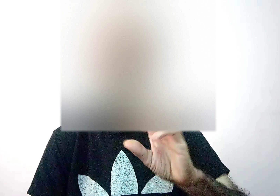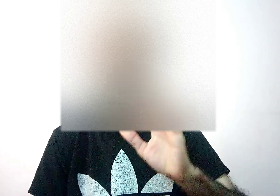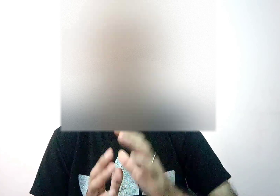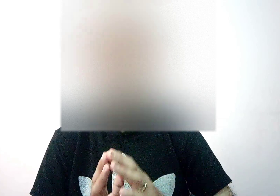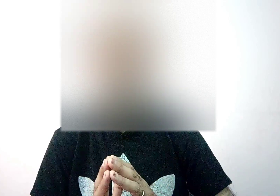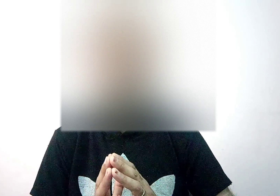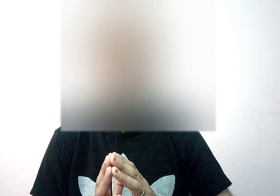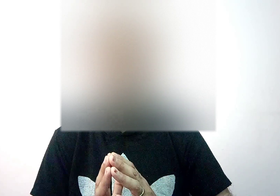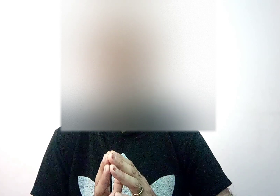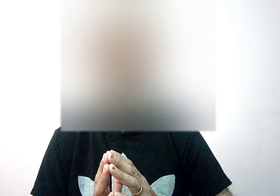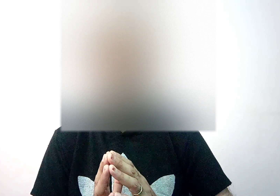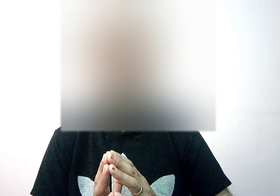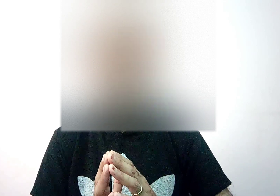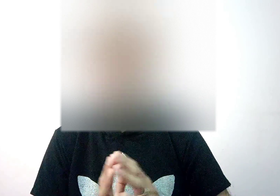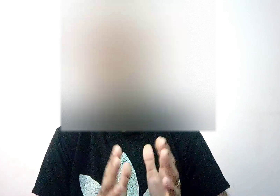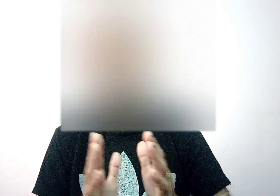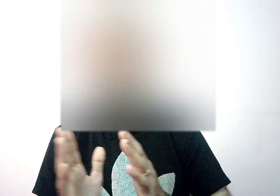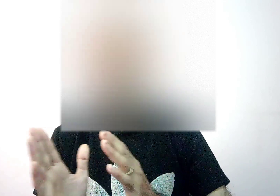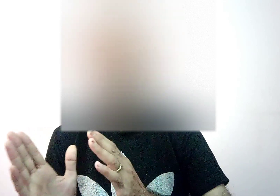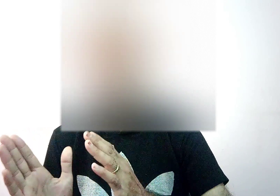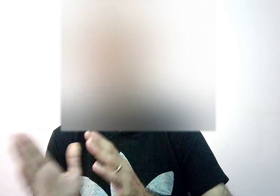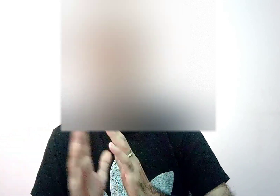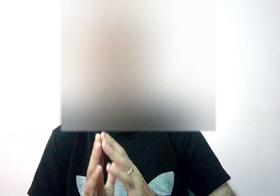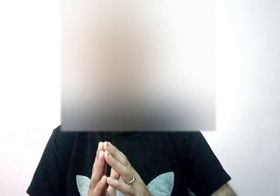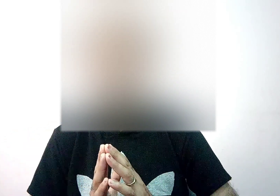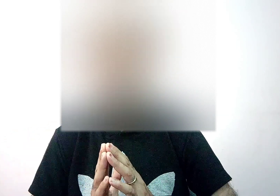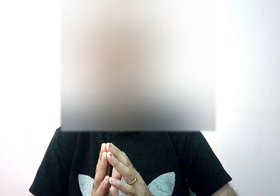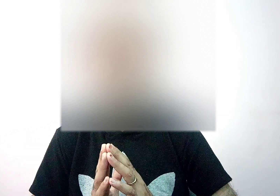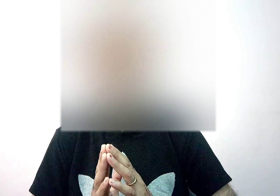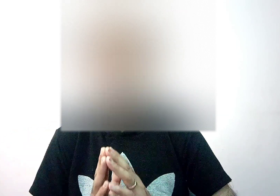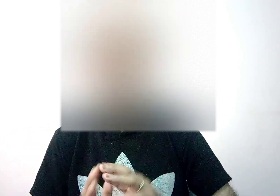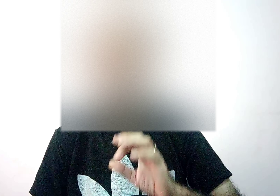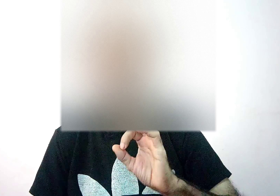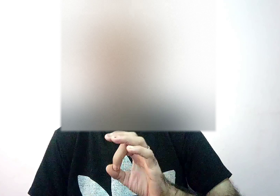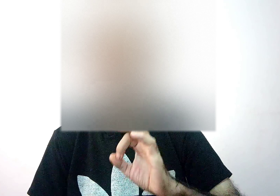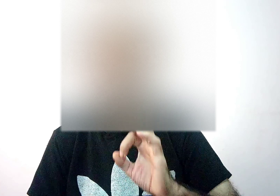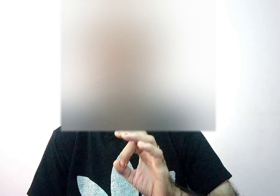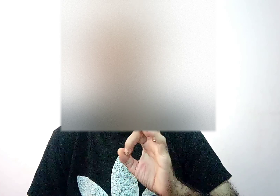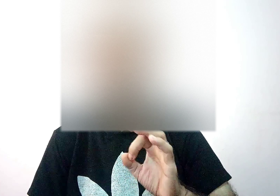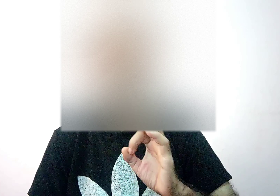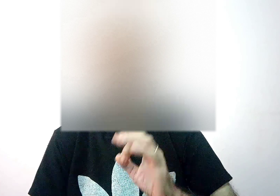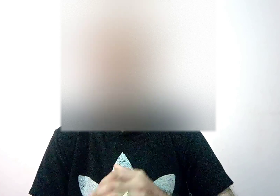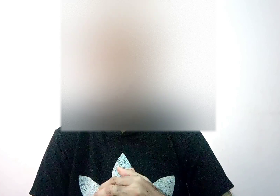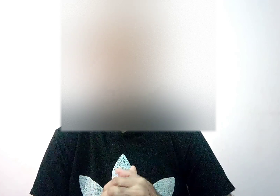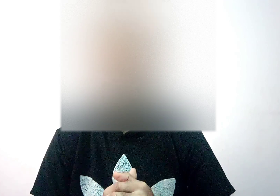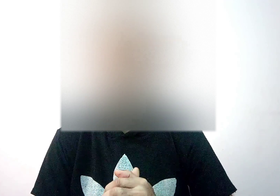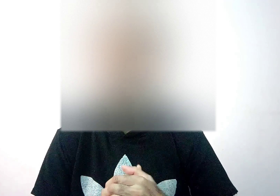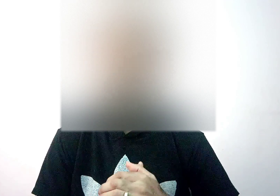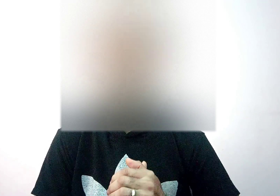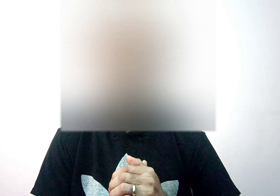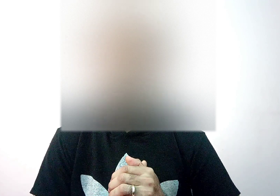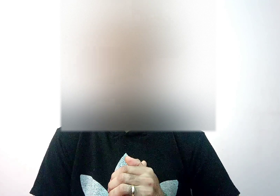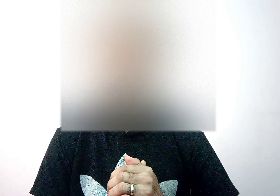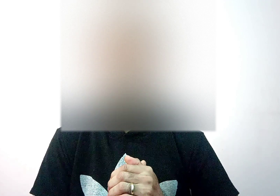النهضة، وده اللي احنا شفناه خلال الساعات اللي فاتت. جدد رئيس الوزراء السوداني الدكتور عبد